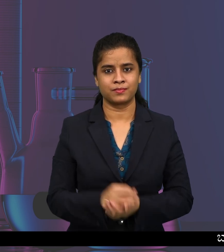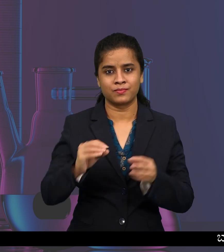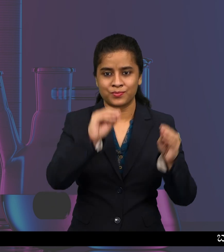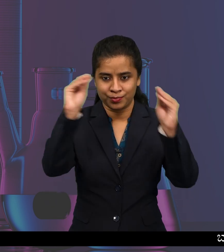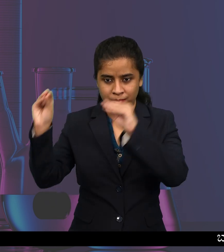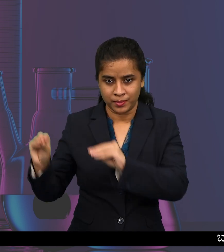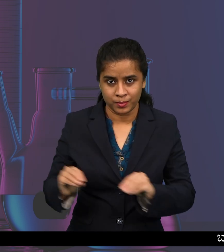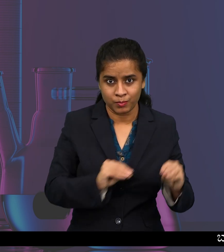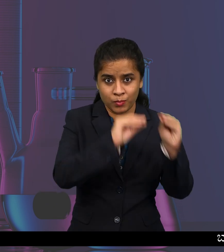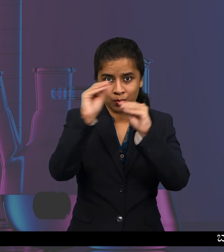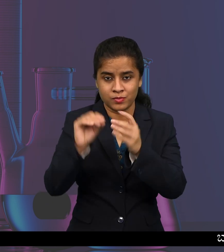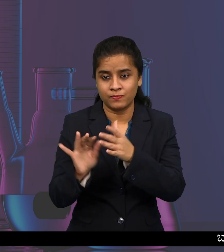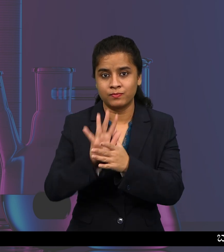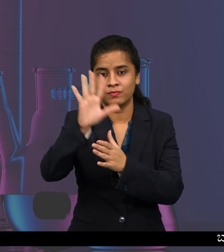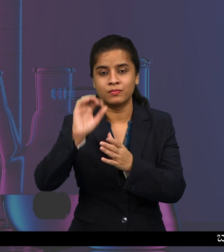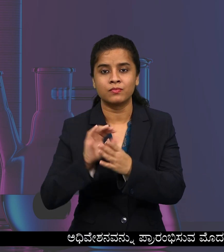ಬಾಷ್ಪೀಕರಣ.